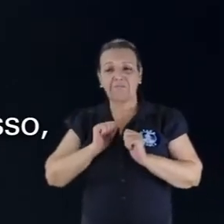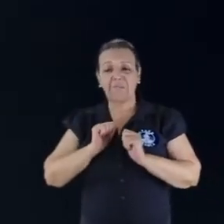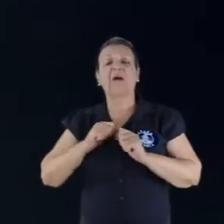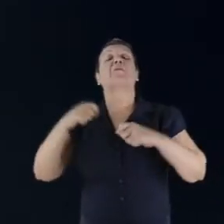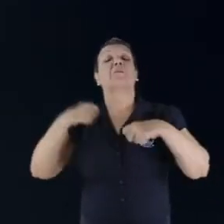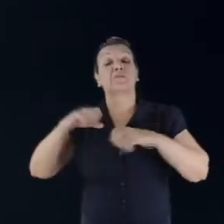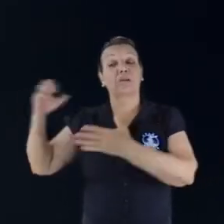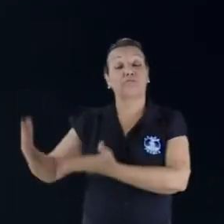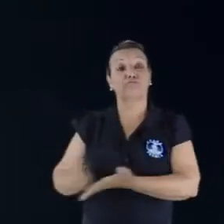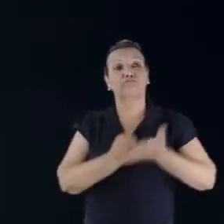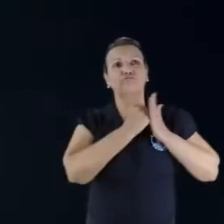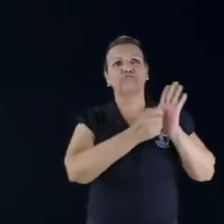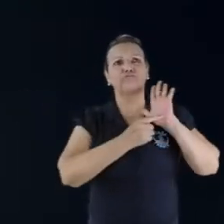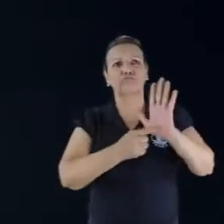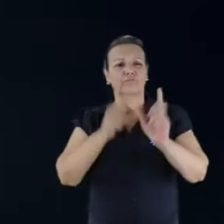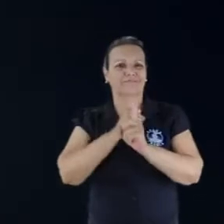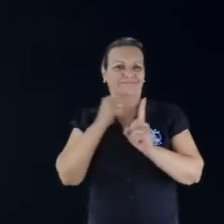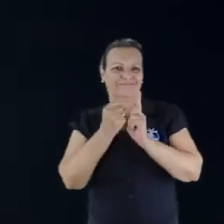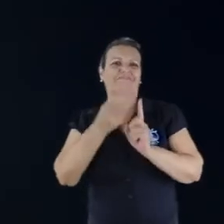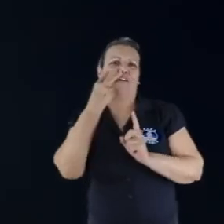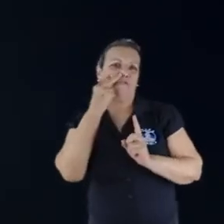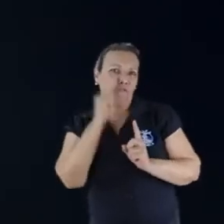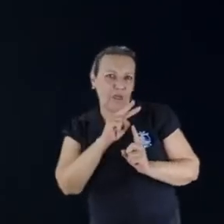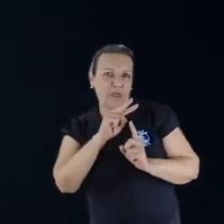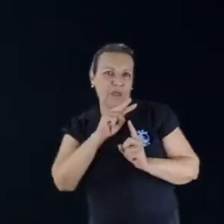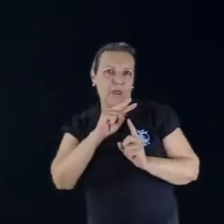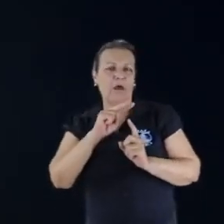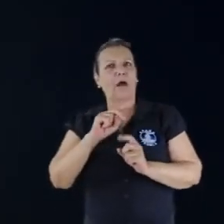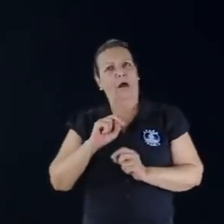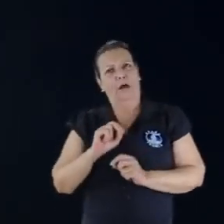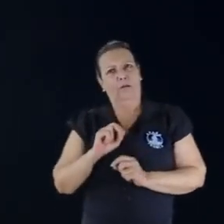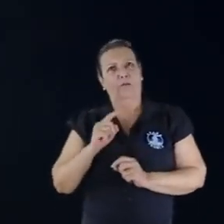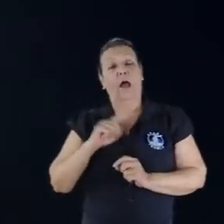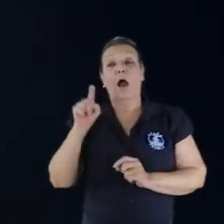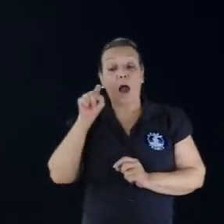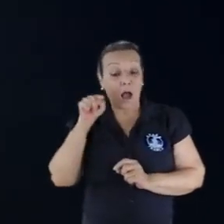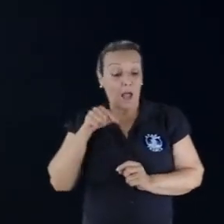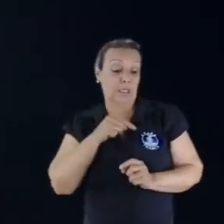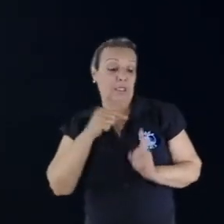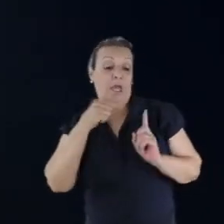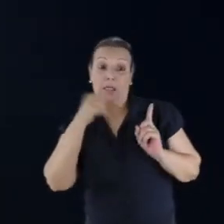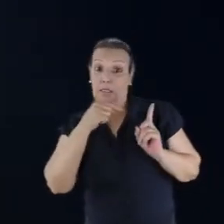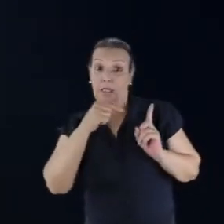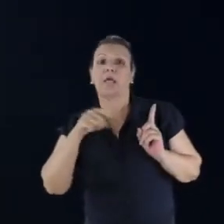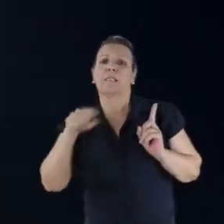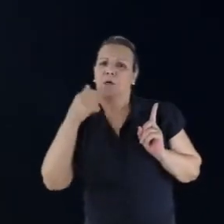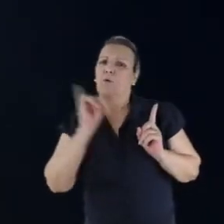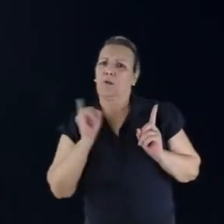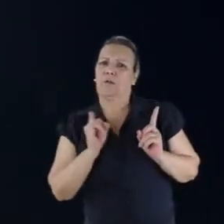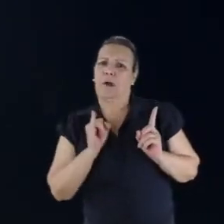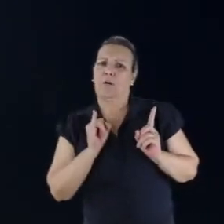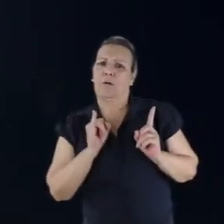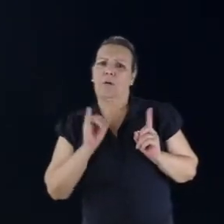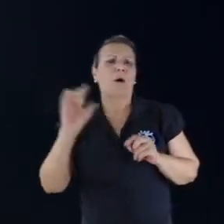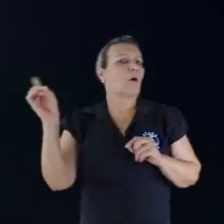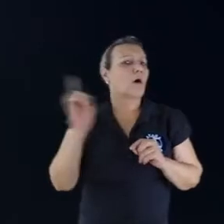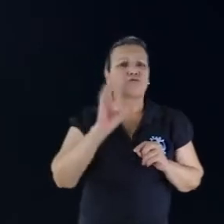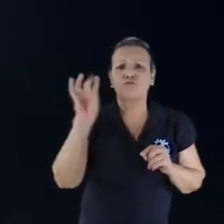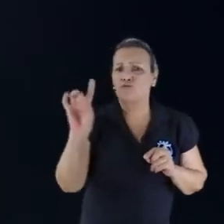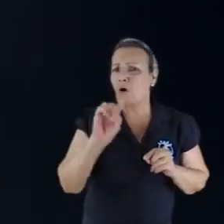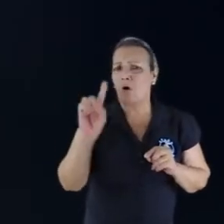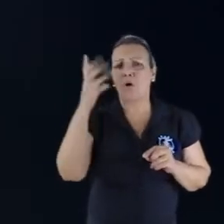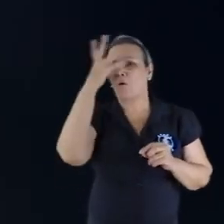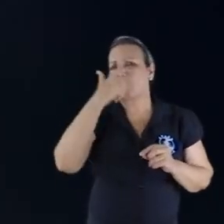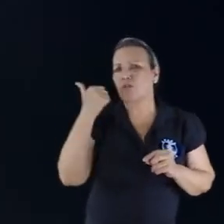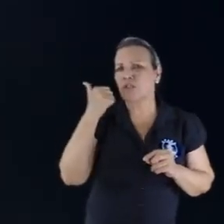sentadinho. Não, tem que pôr ele para a sociedade ver mesmo. Falar, ó, tá aqui, ó, o seu irmão, porque não é só o bonitinho